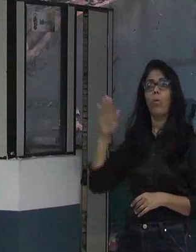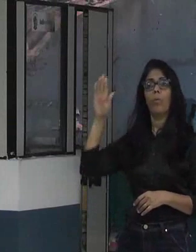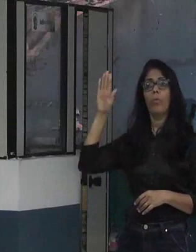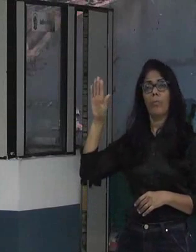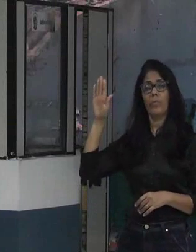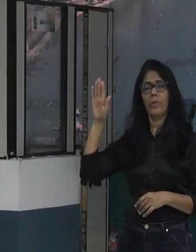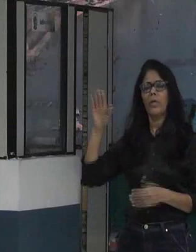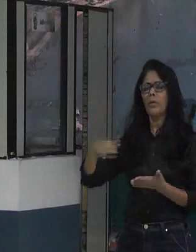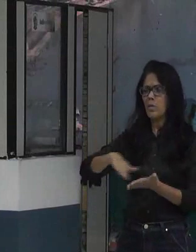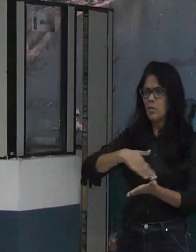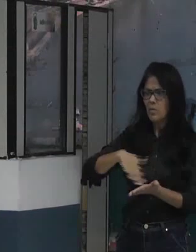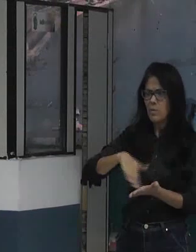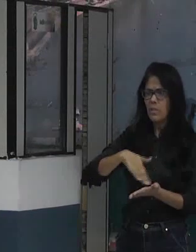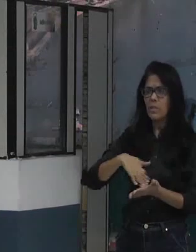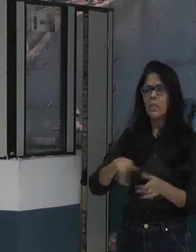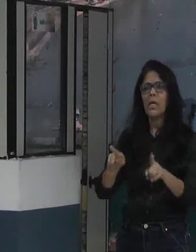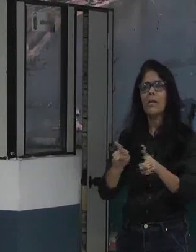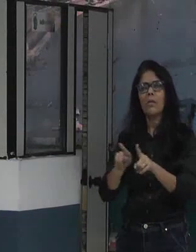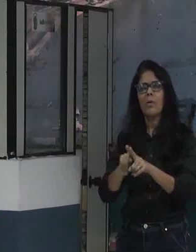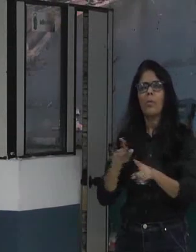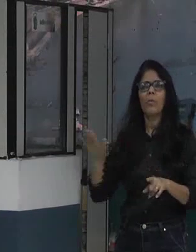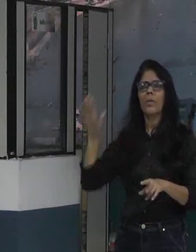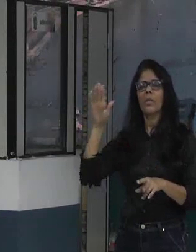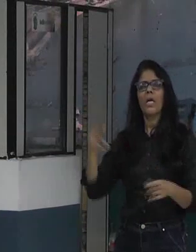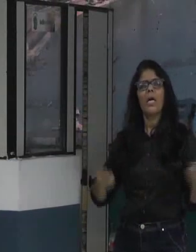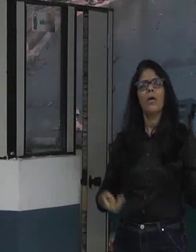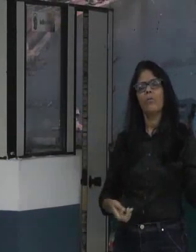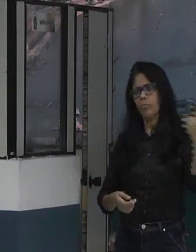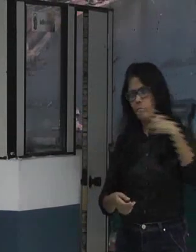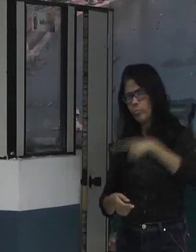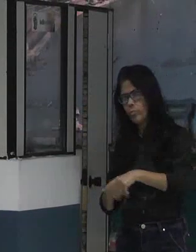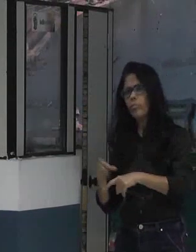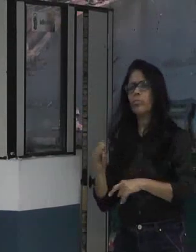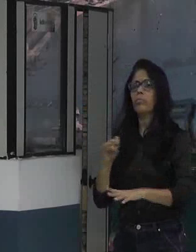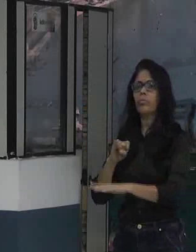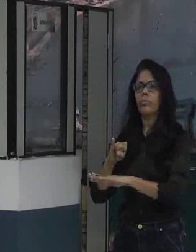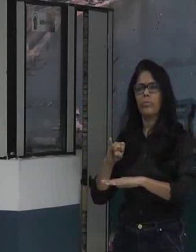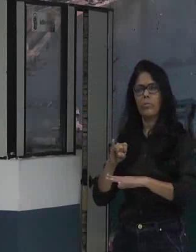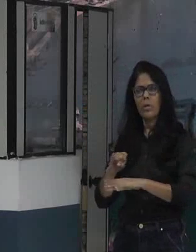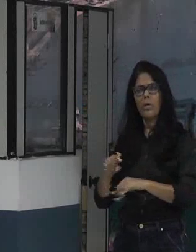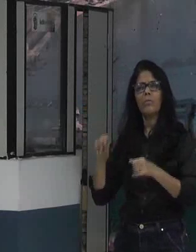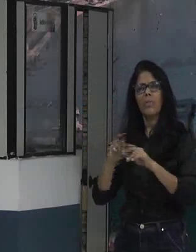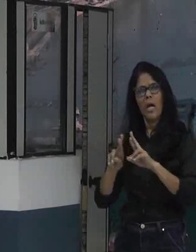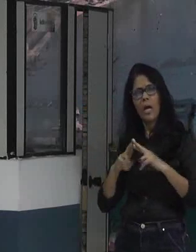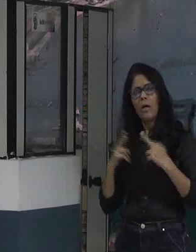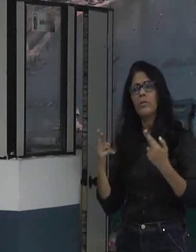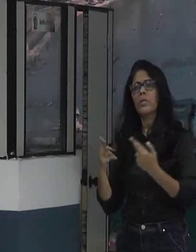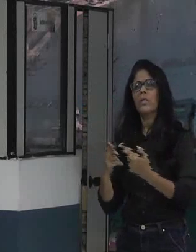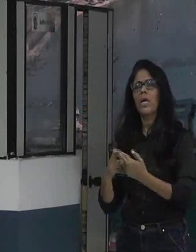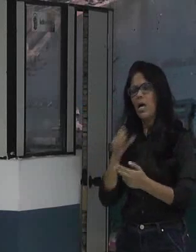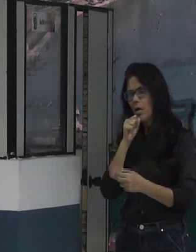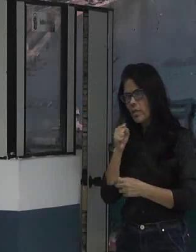secretário prometeu, vieram, fizeram reuniões, concederam entrevista de rádio e etc.